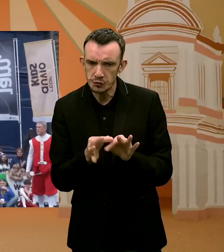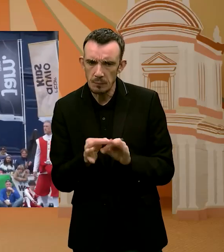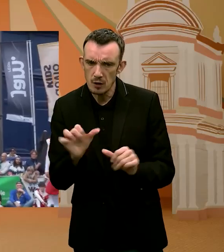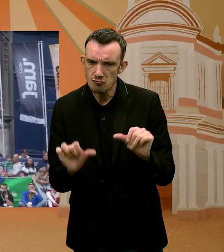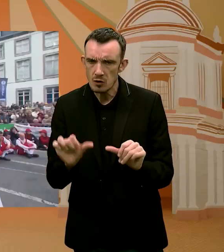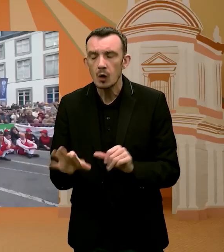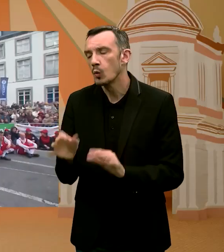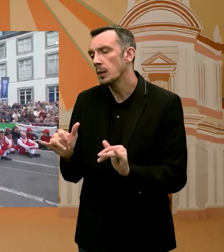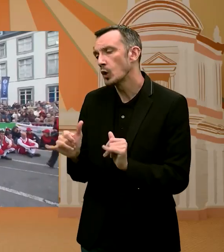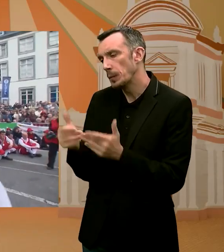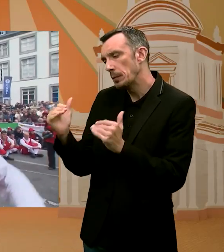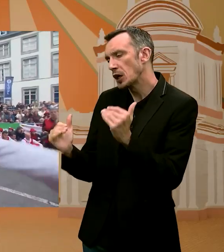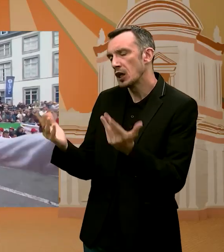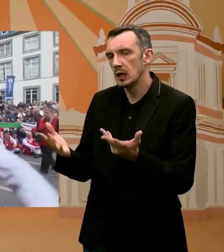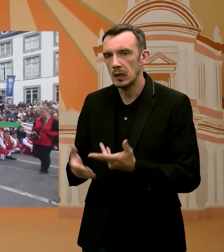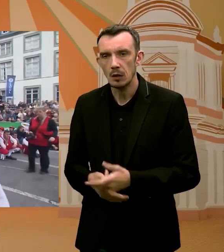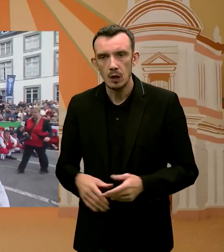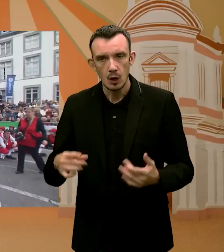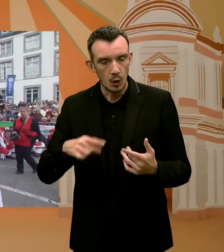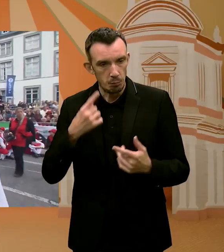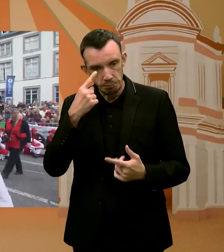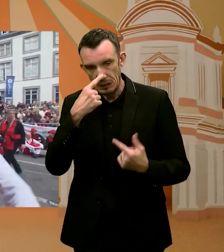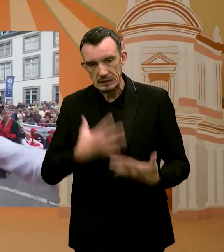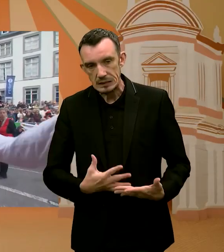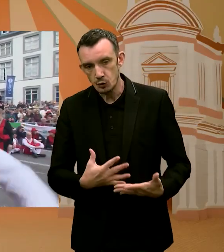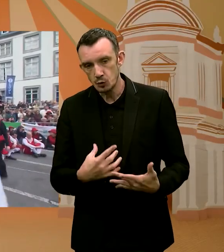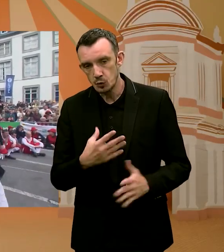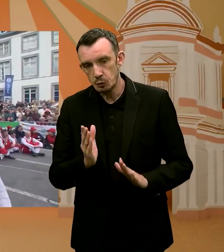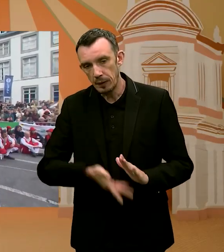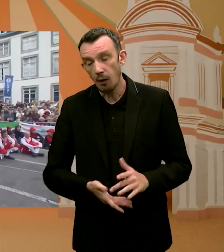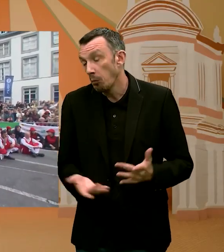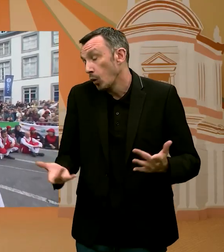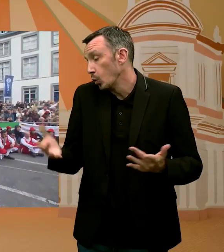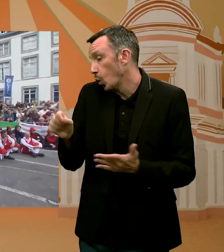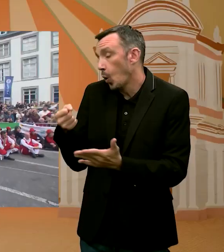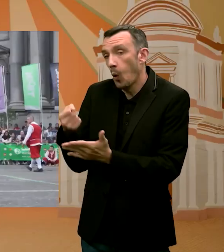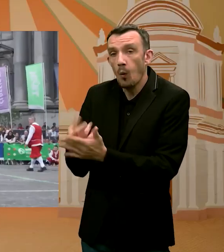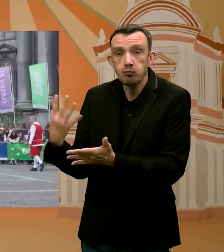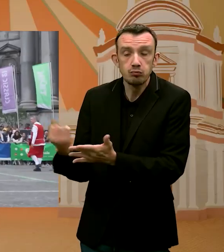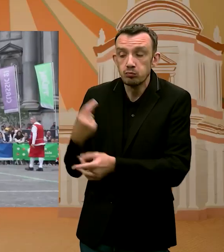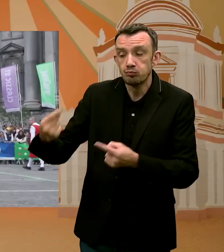de ta joute? Super content, je suis un Rebou Boutato. C'est ce que je voulais dans les 5 derniers. Aucun regret. Merci beaucoup, félicitations.